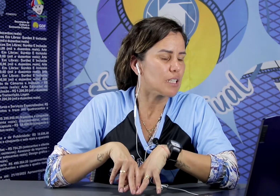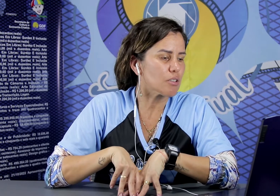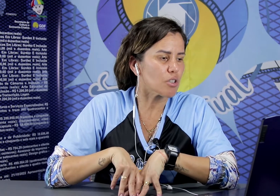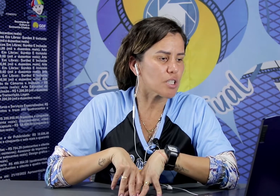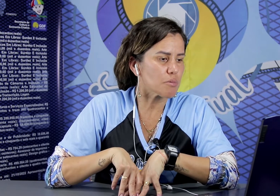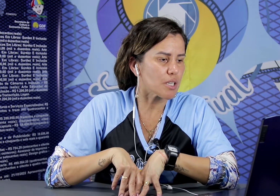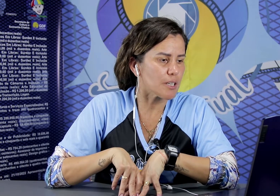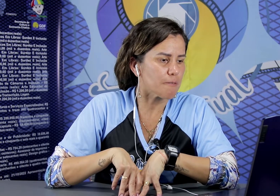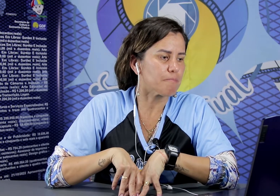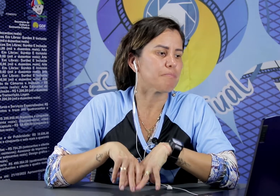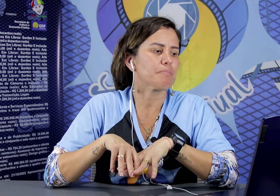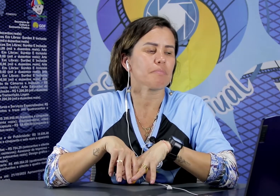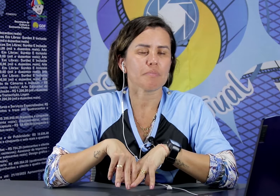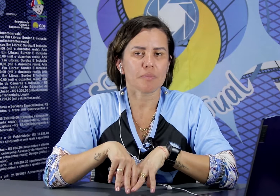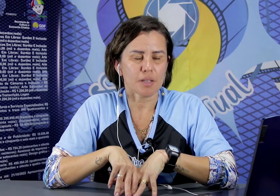nós temos aí